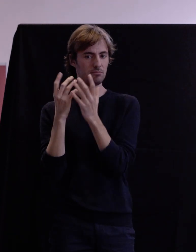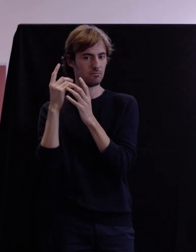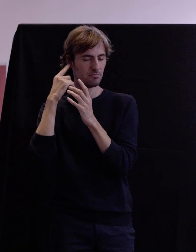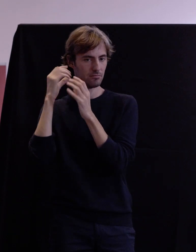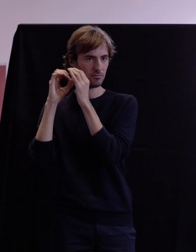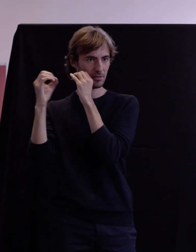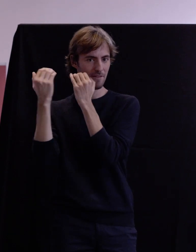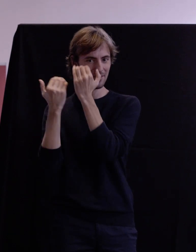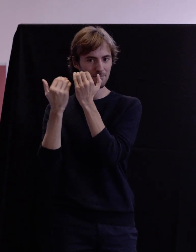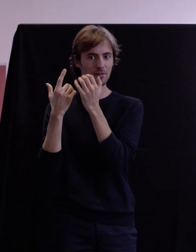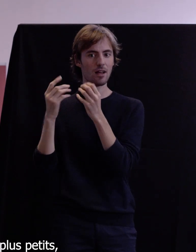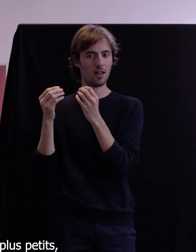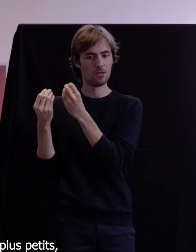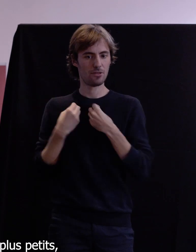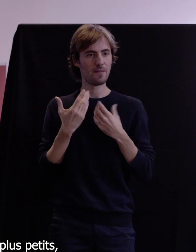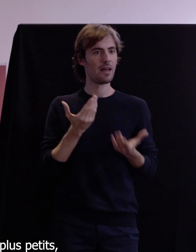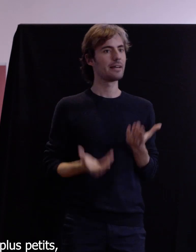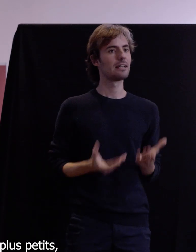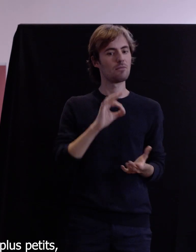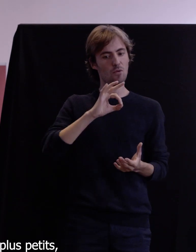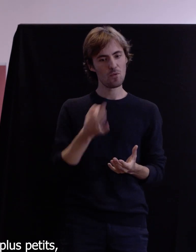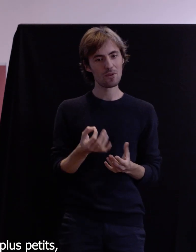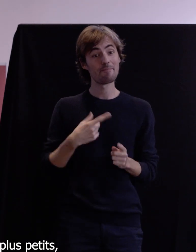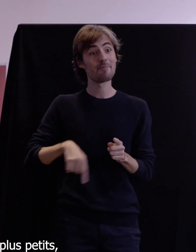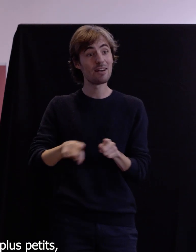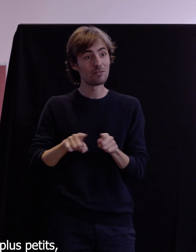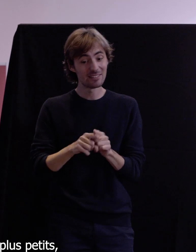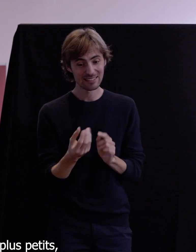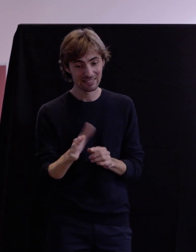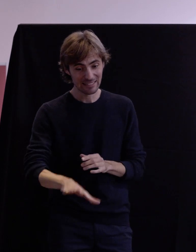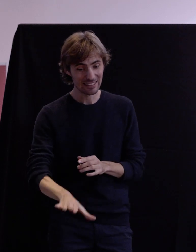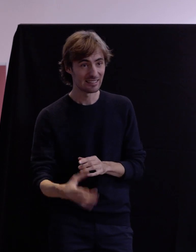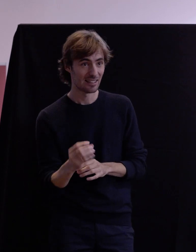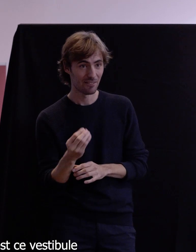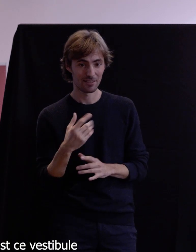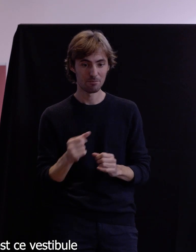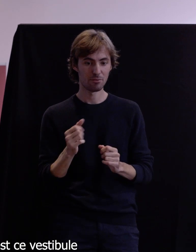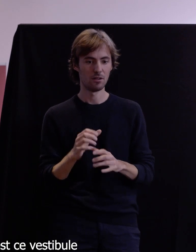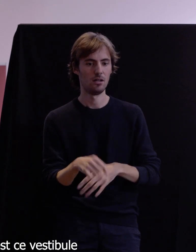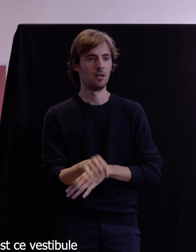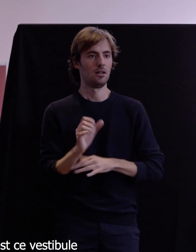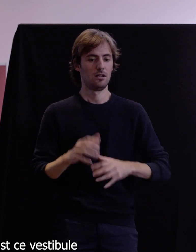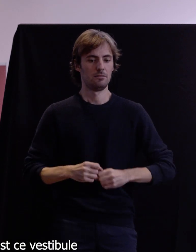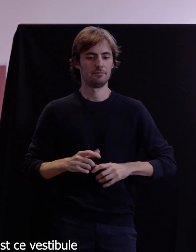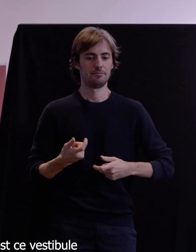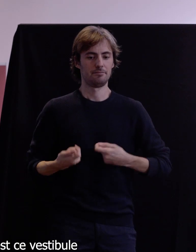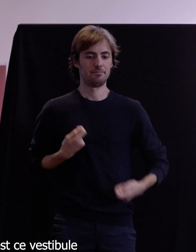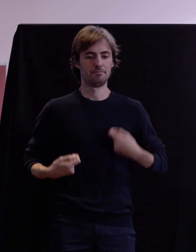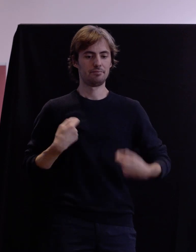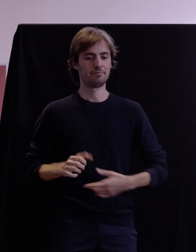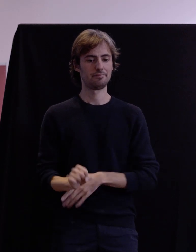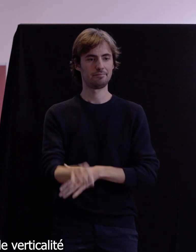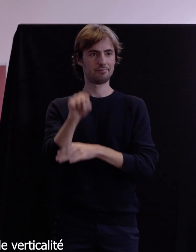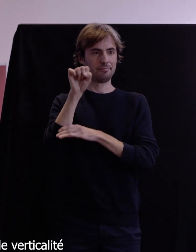choses, évidemment dans l'équilibre, mais chez le plus petit, dans le développement postural, puisque en fait, c'est ce vestibule qui vous